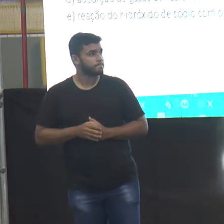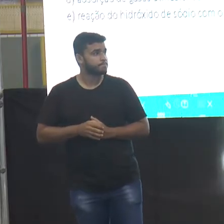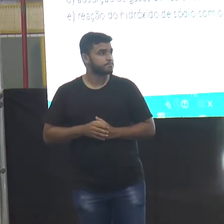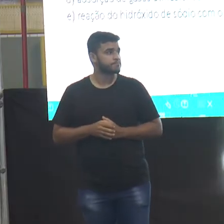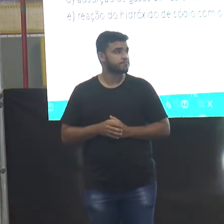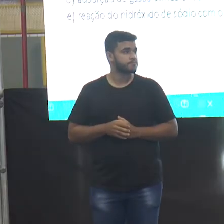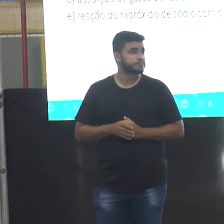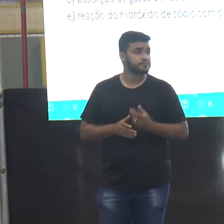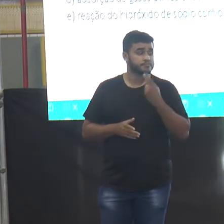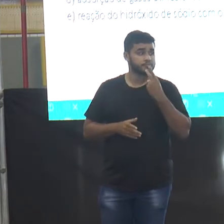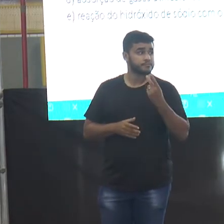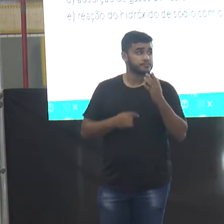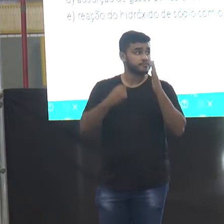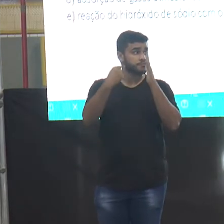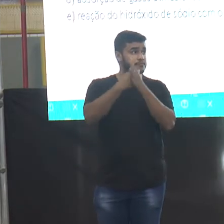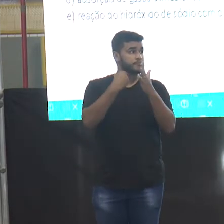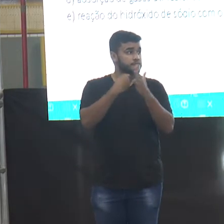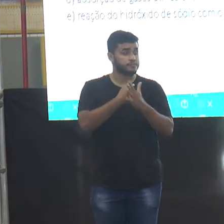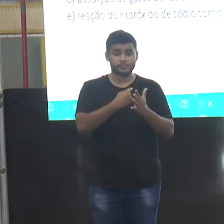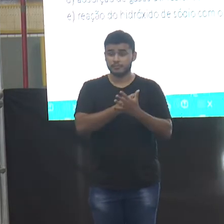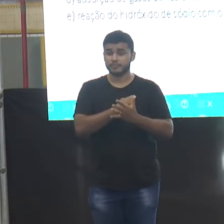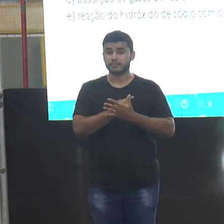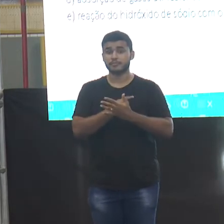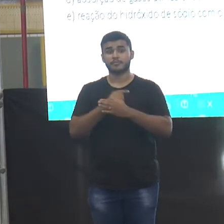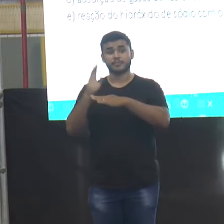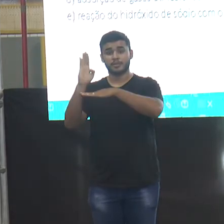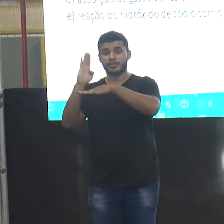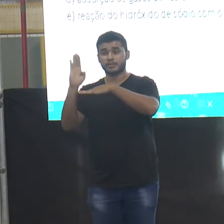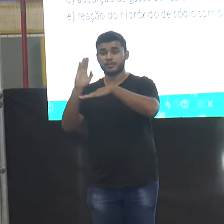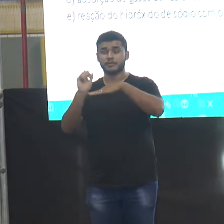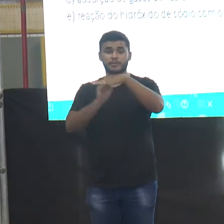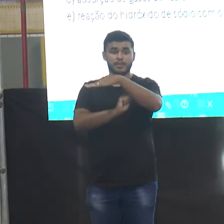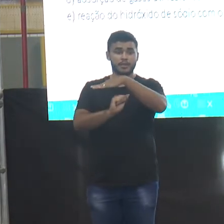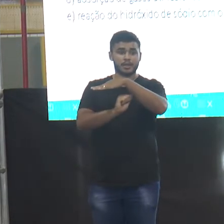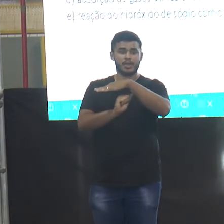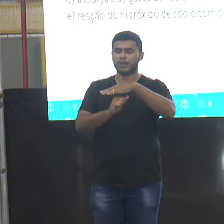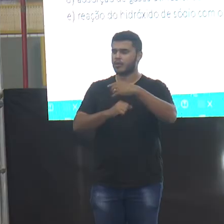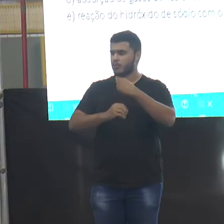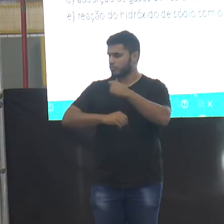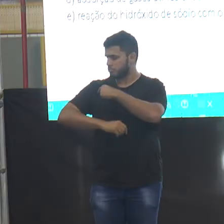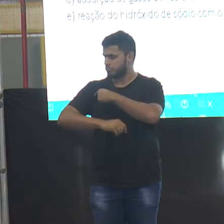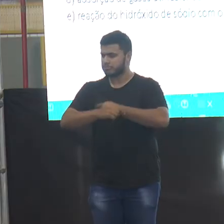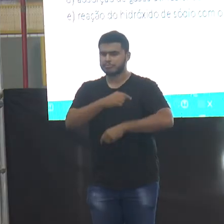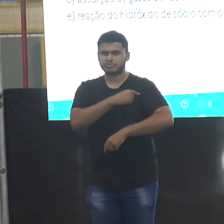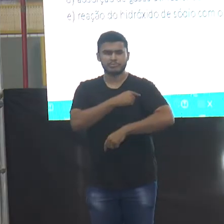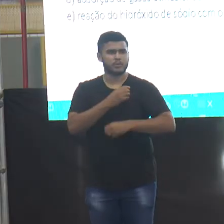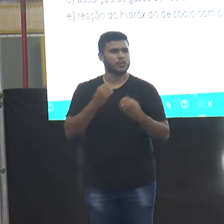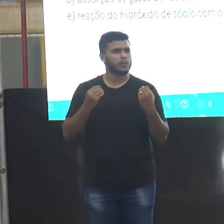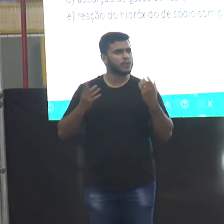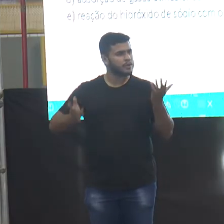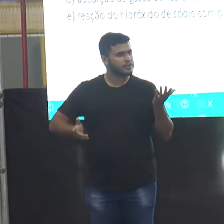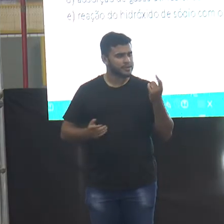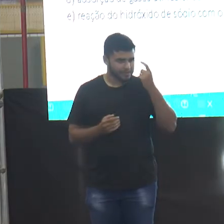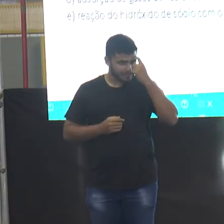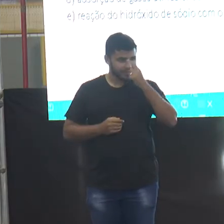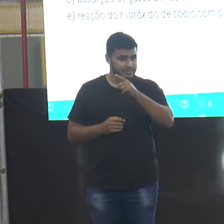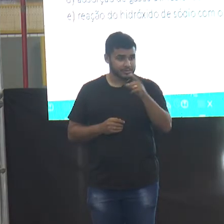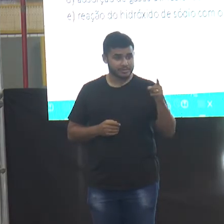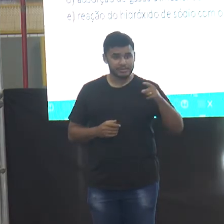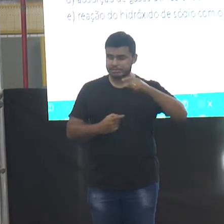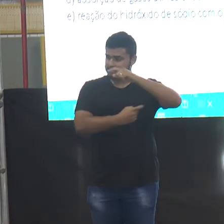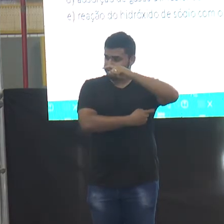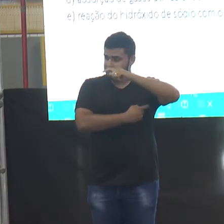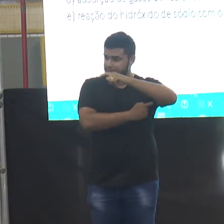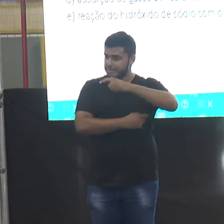Pessoal, tem muita gente preocupada aqui com as bases e os ácidos nas axilas, viu? Eu peço só cuidado que se vocês forem fazer experiências